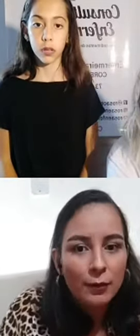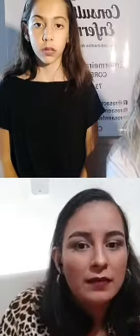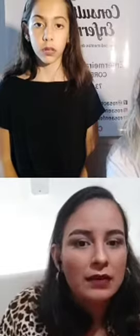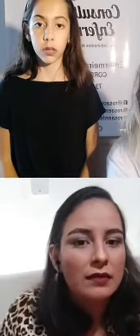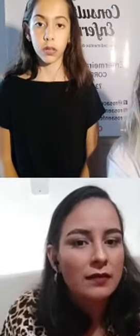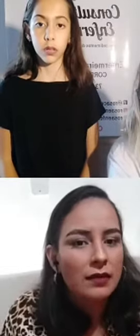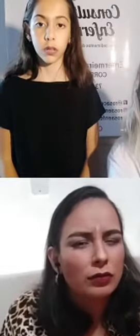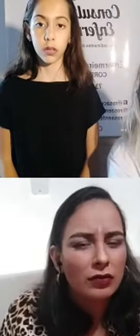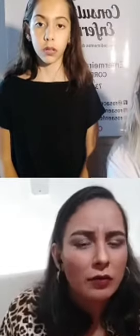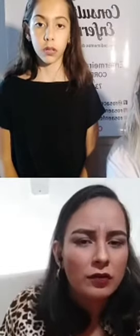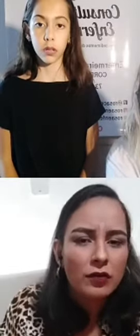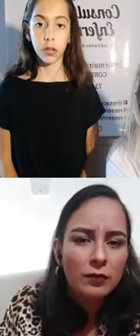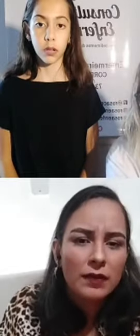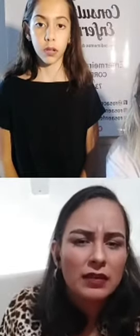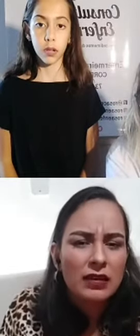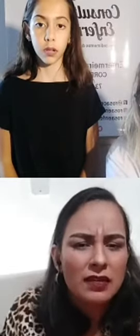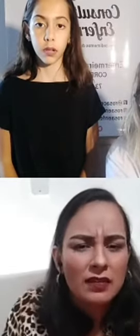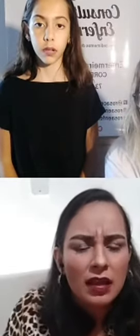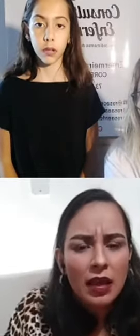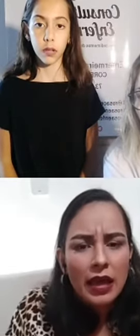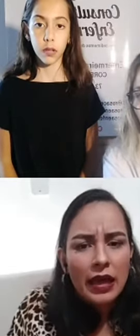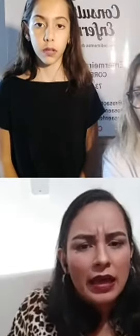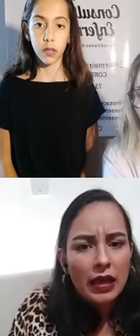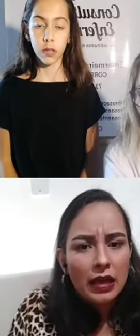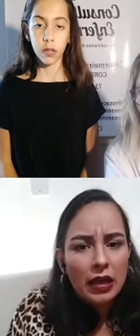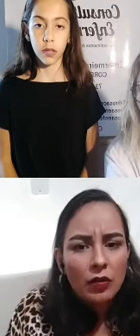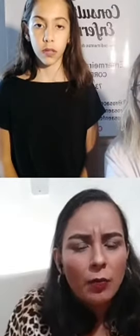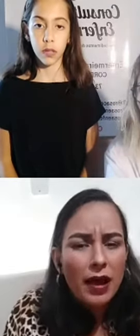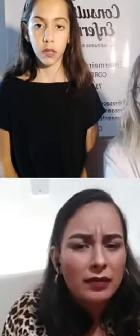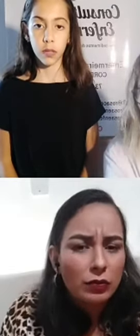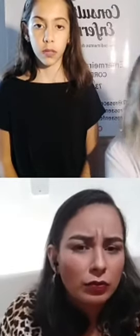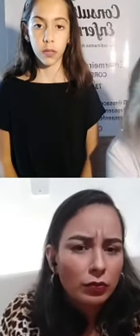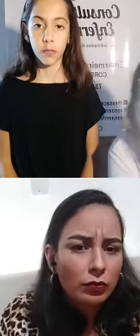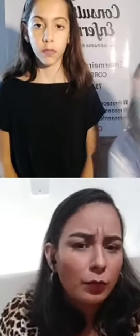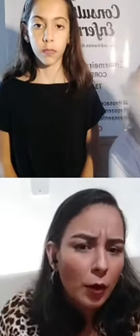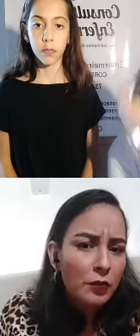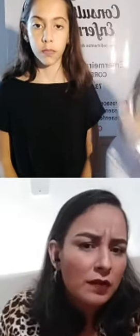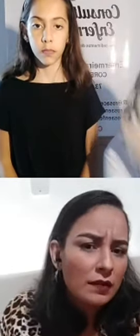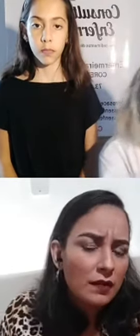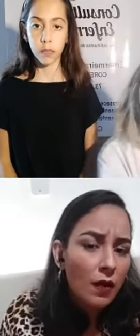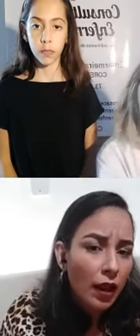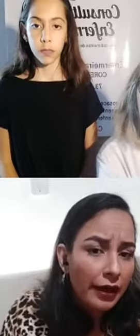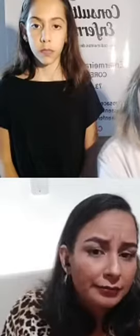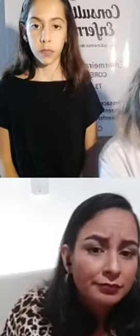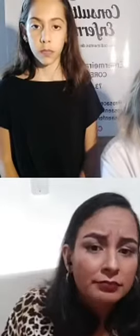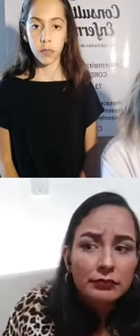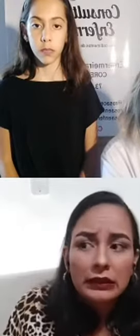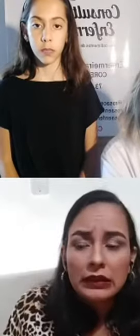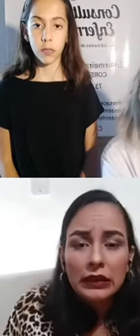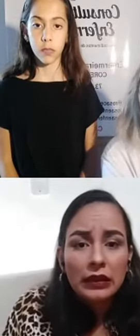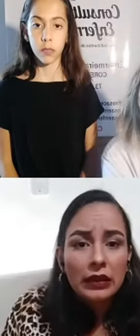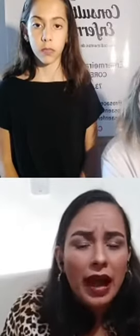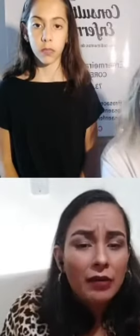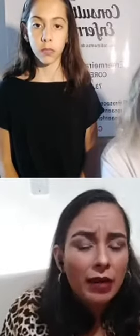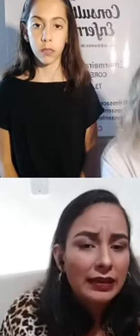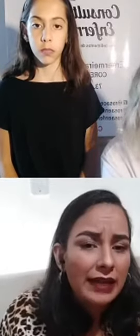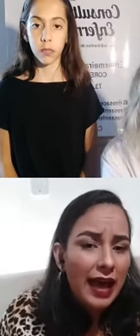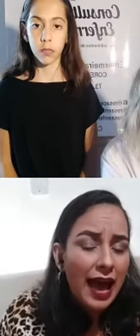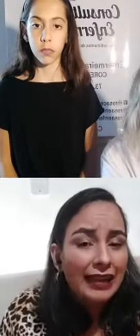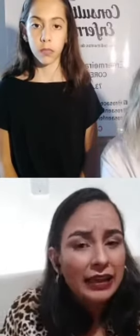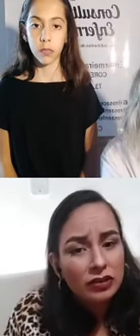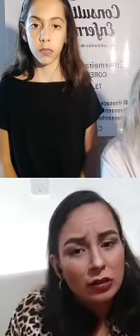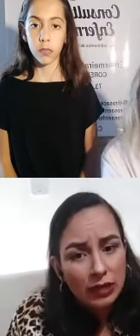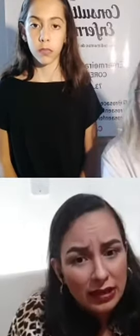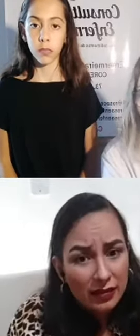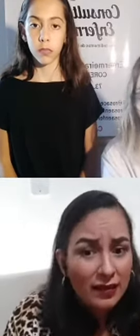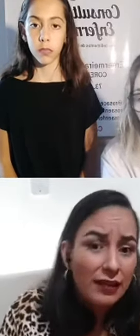As pesquisas, inclusive eu fiz umas pesquisas com base no próprio censo escolar, e a qualidade,